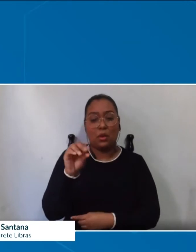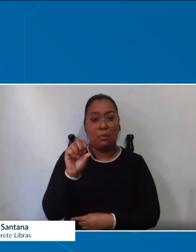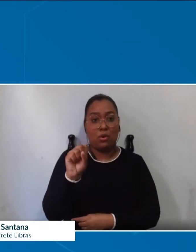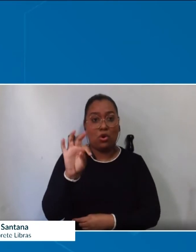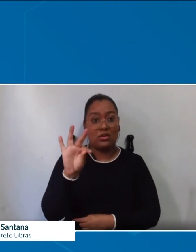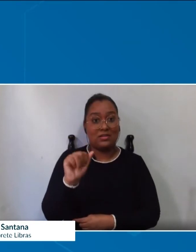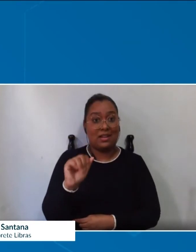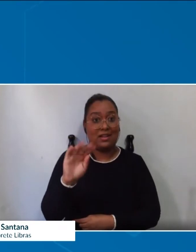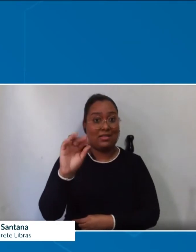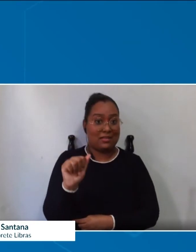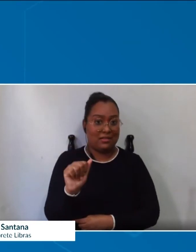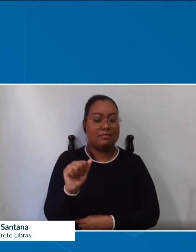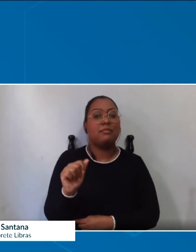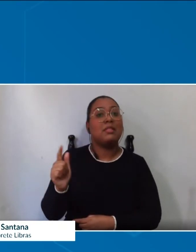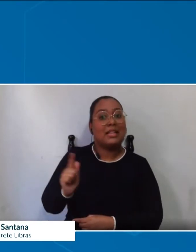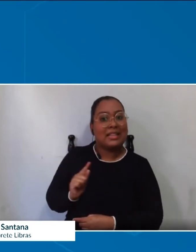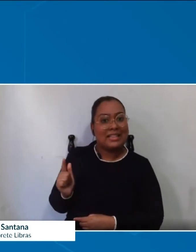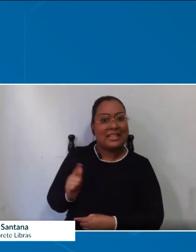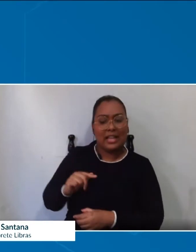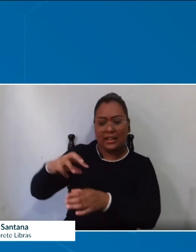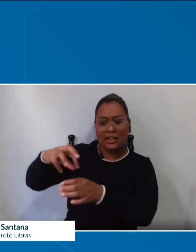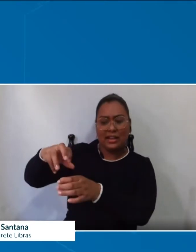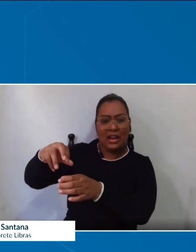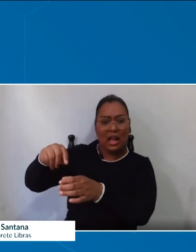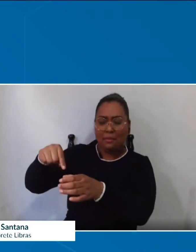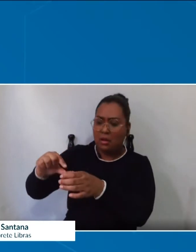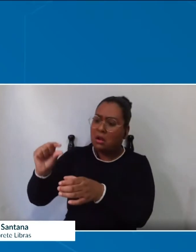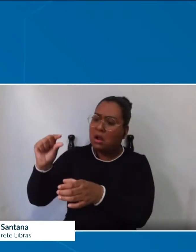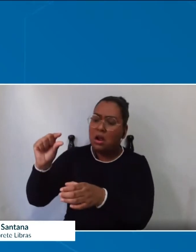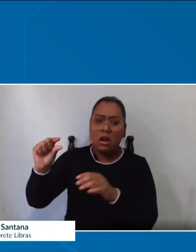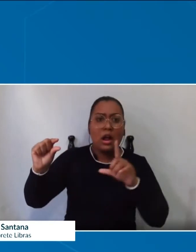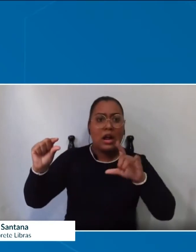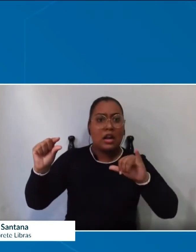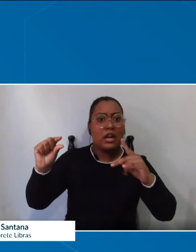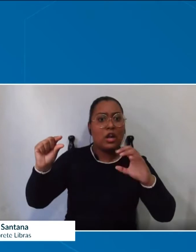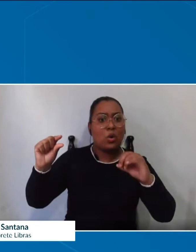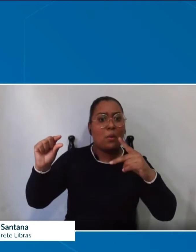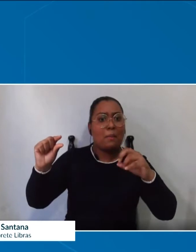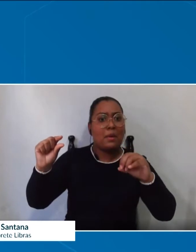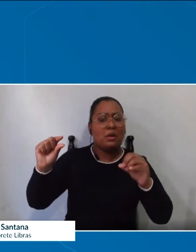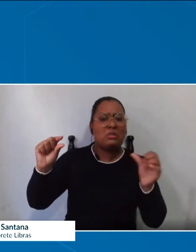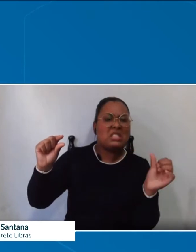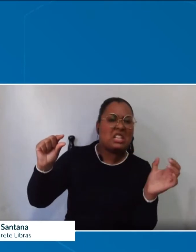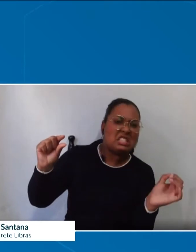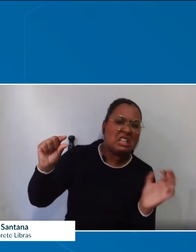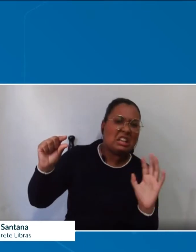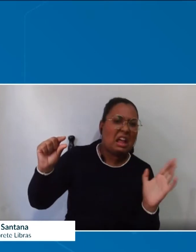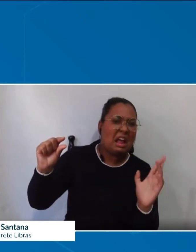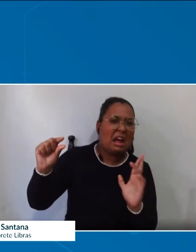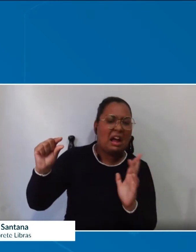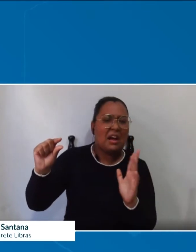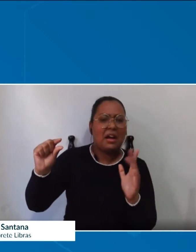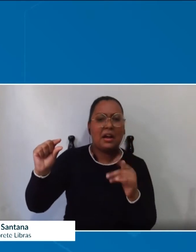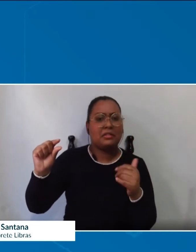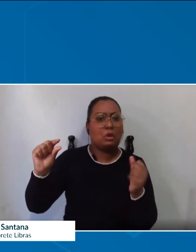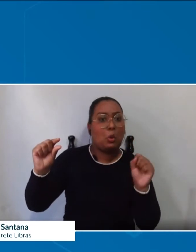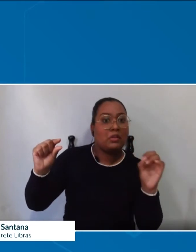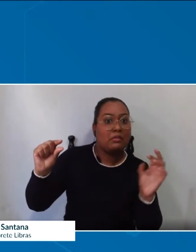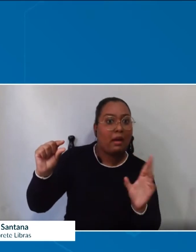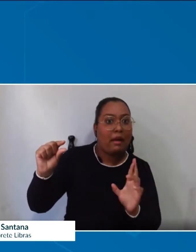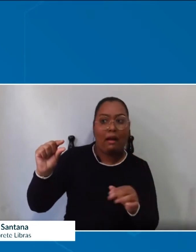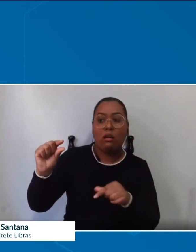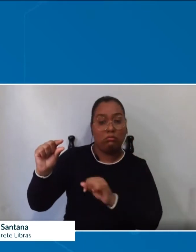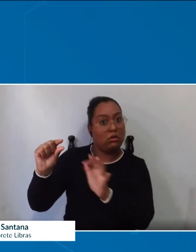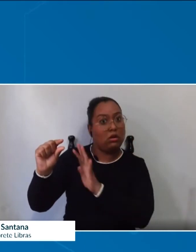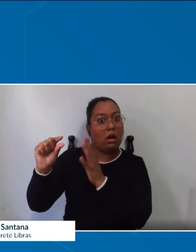de licopeno sendo vendidas a 60, 70, 80 reais, ou 60 cápsulas, e a gente jogando ali